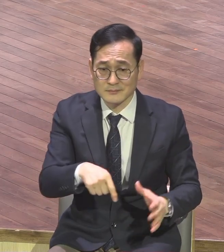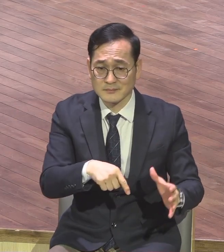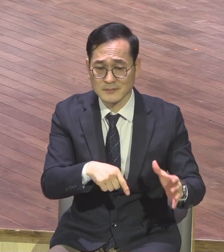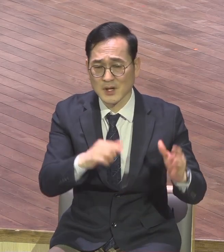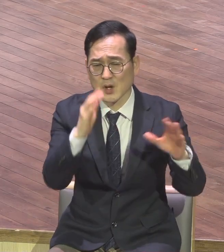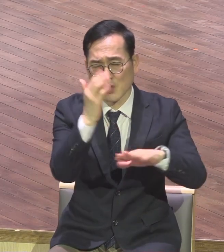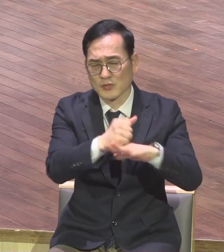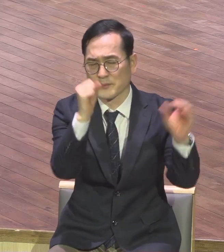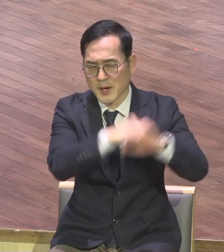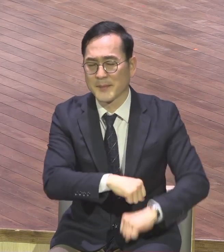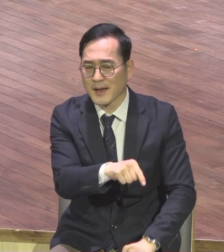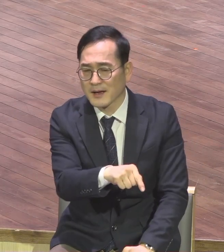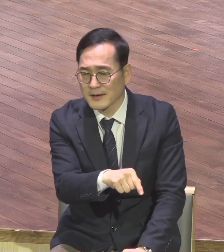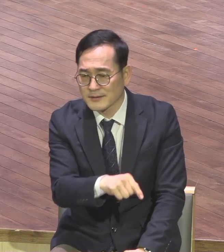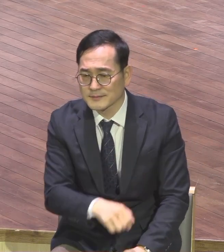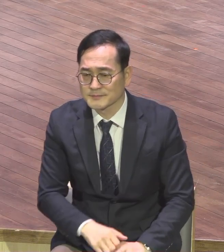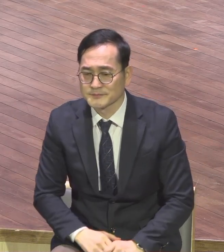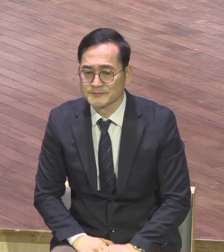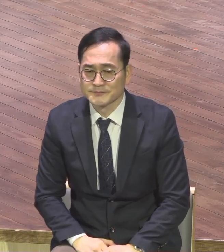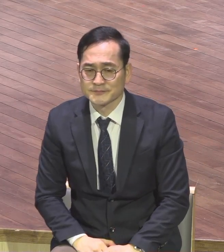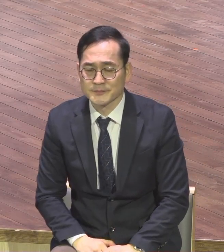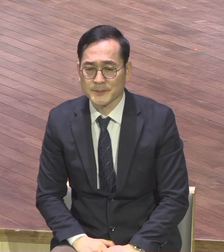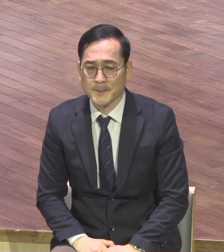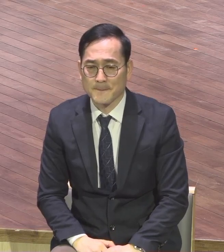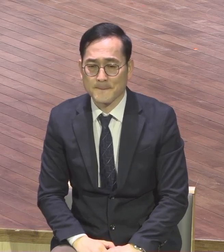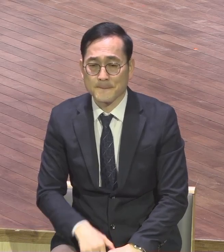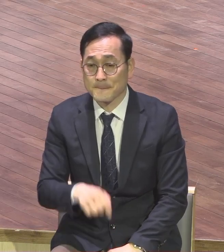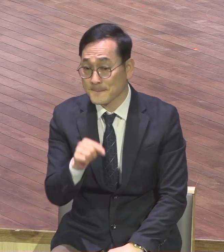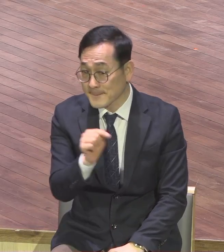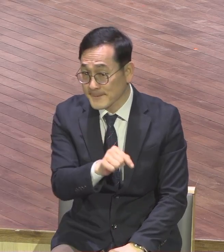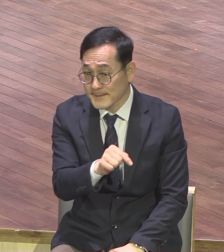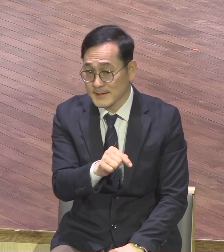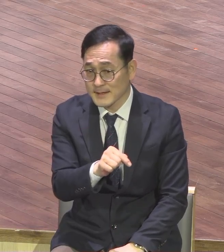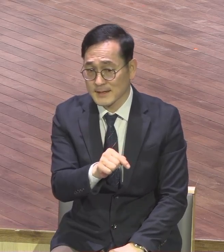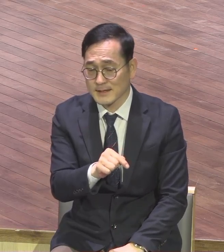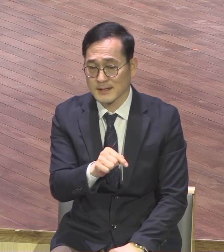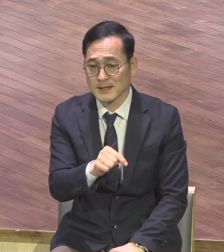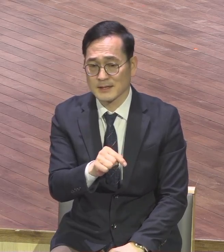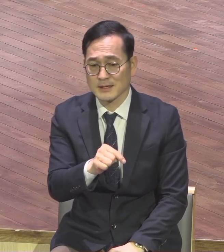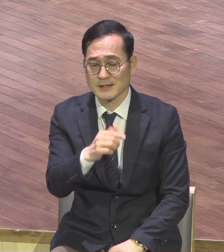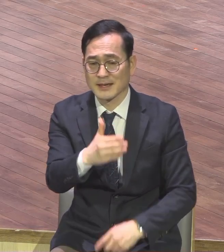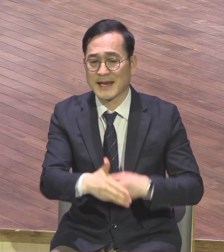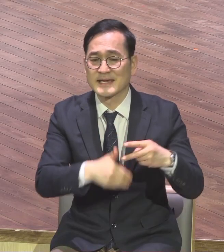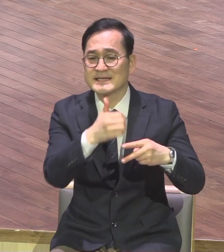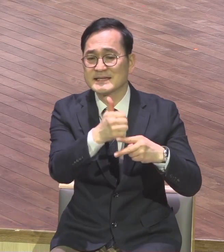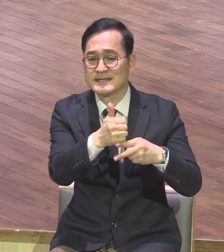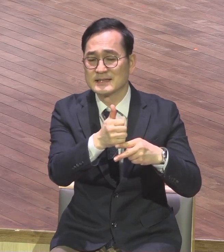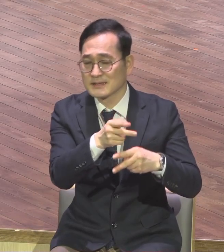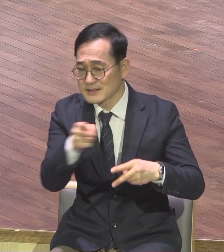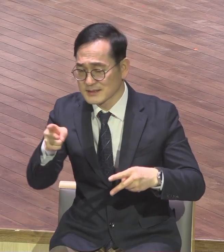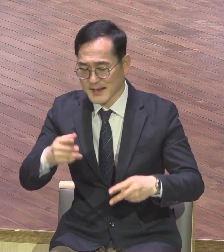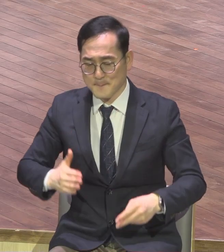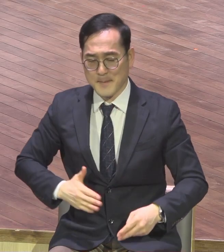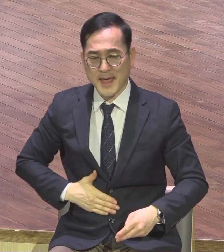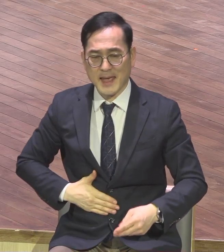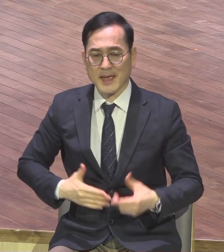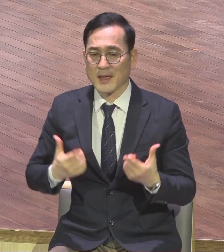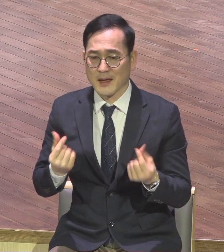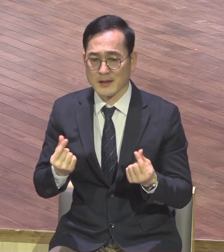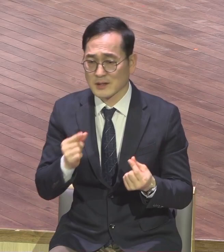피해봐 소용없어요. 본문에 그들의 신은 배요. 무슨 말입니까?